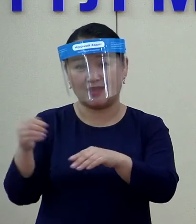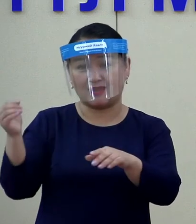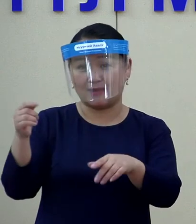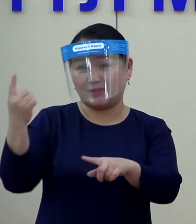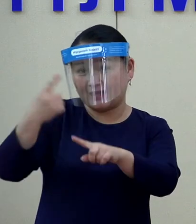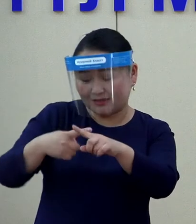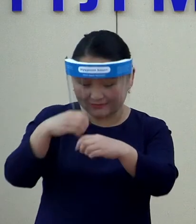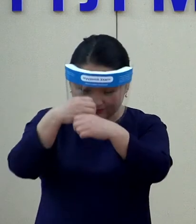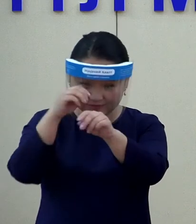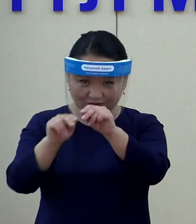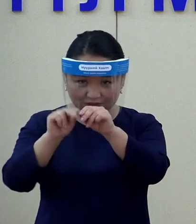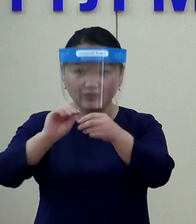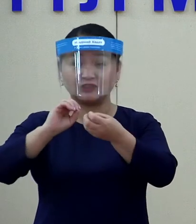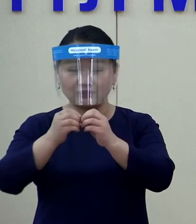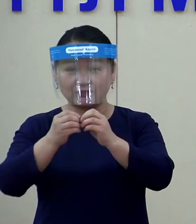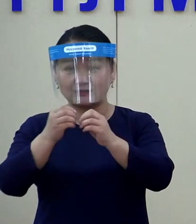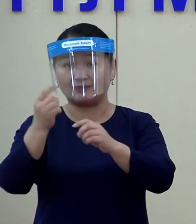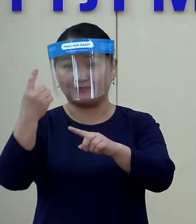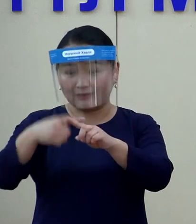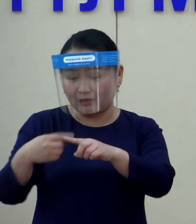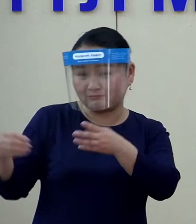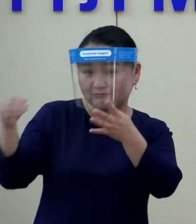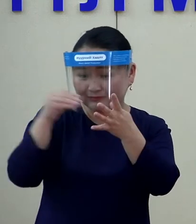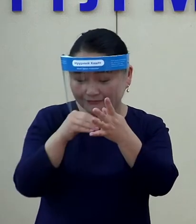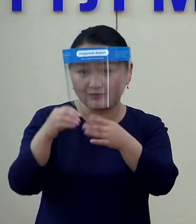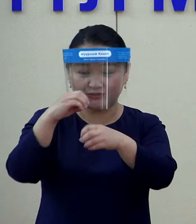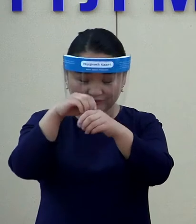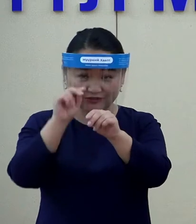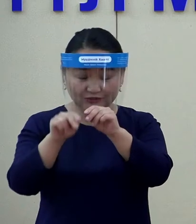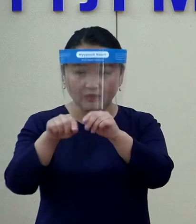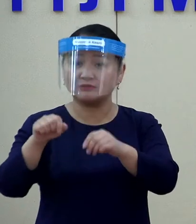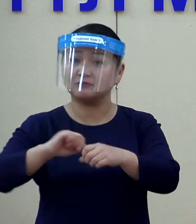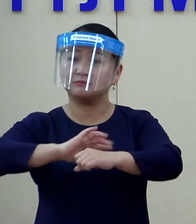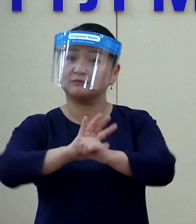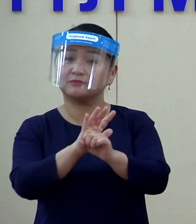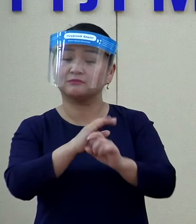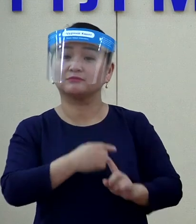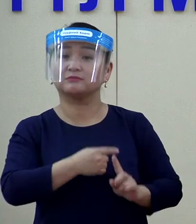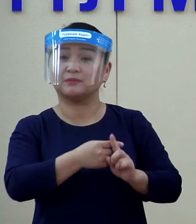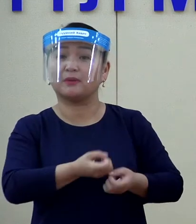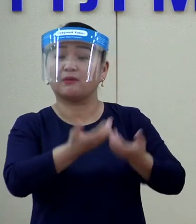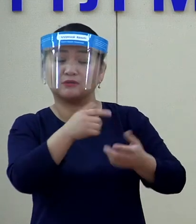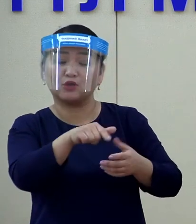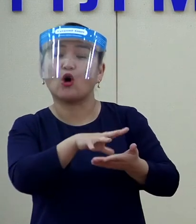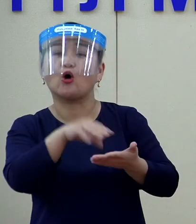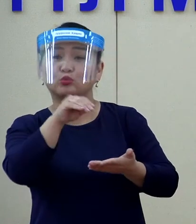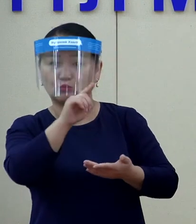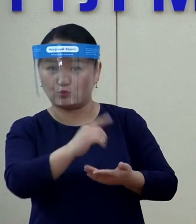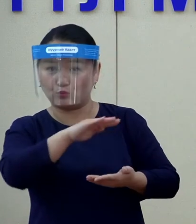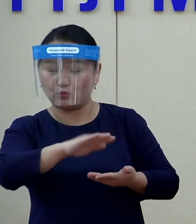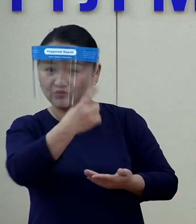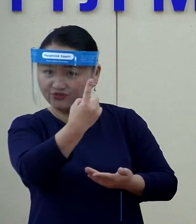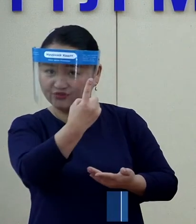эхний шинжилгээ хийсэн дараагийн давтан шинжилгээндээ нэг одоо илэрлээ. Энэ нь болохоор мөн оюутан байгаа. За,